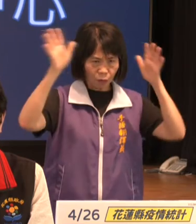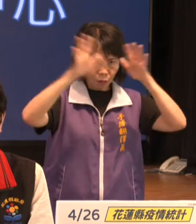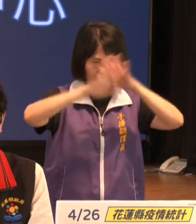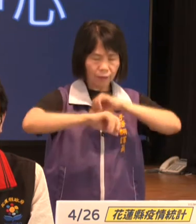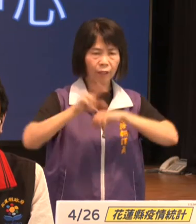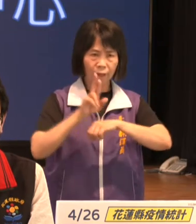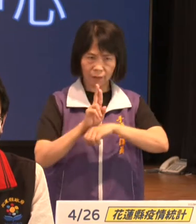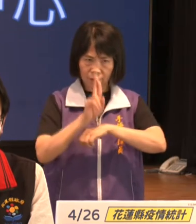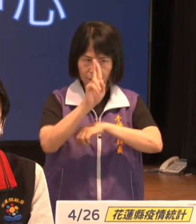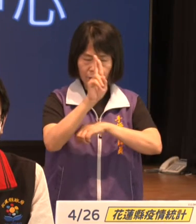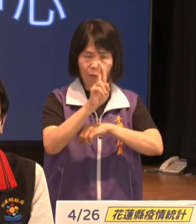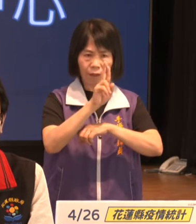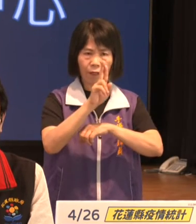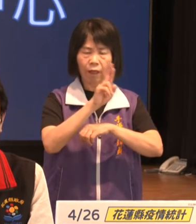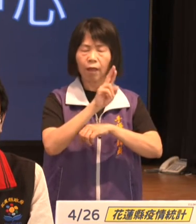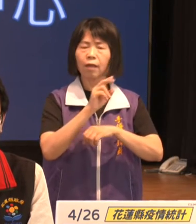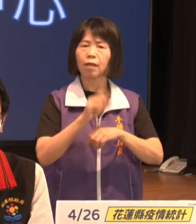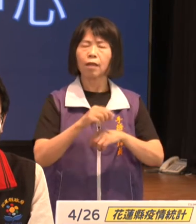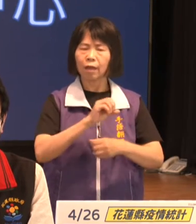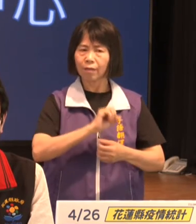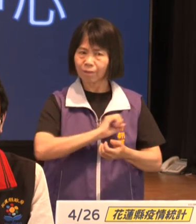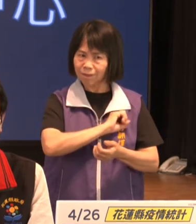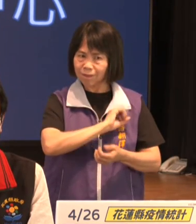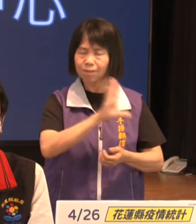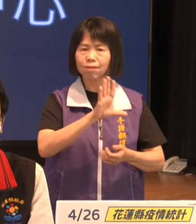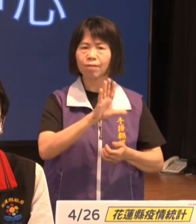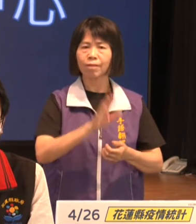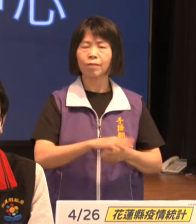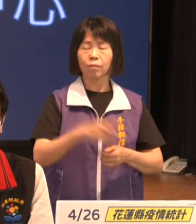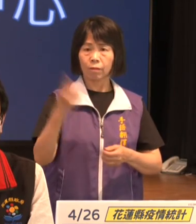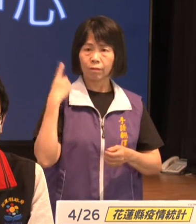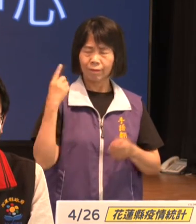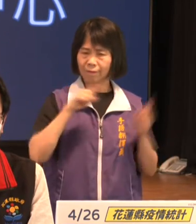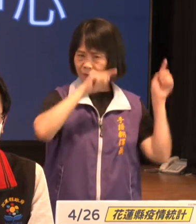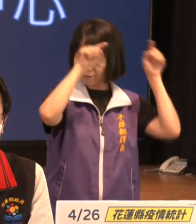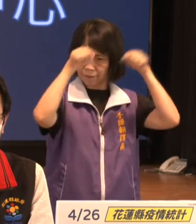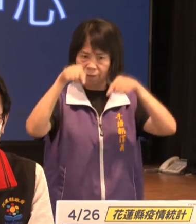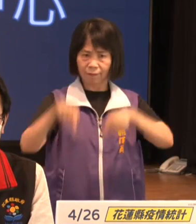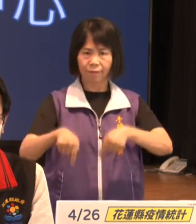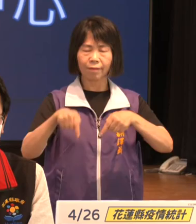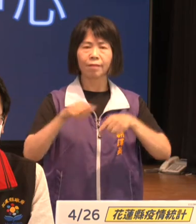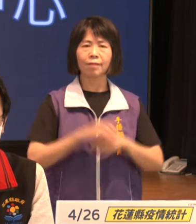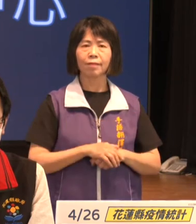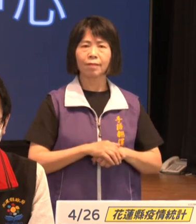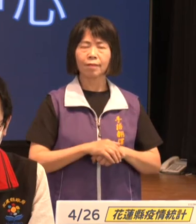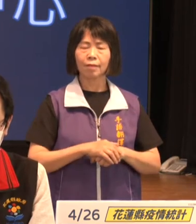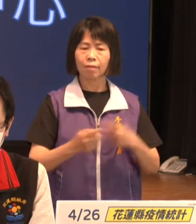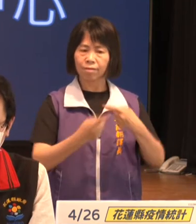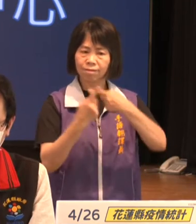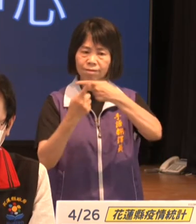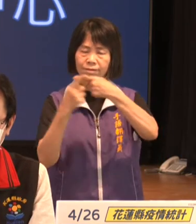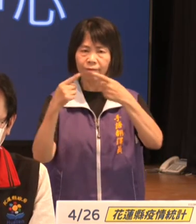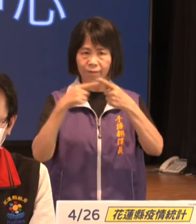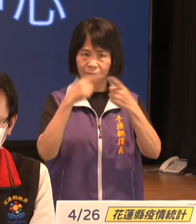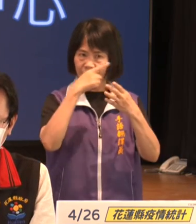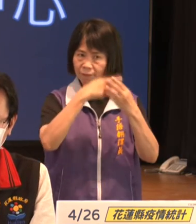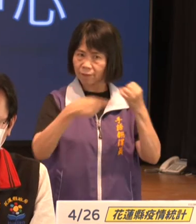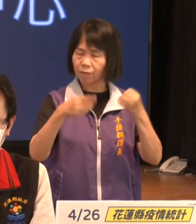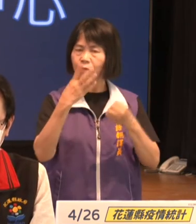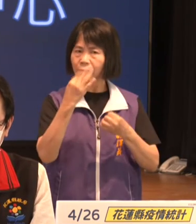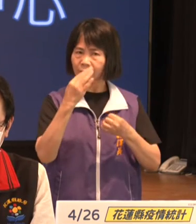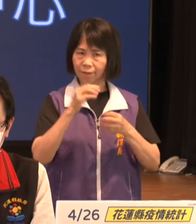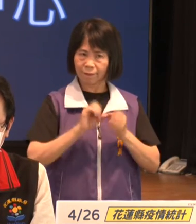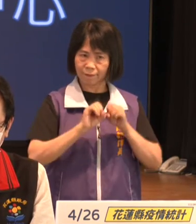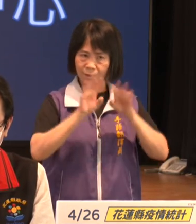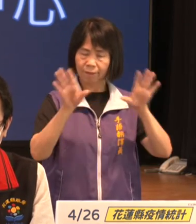晚上凌晨12点截止，是我们在等于是昨天一整天那我们的确诊人数是多少，所以